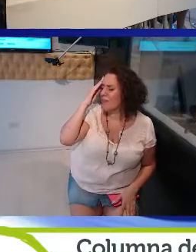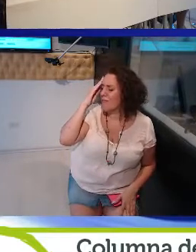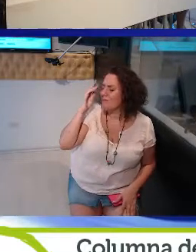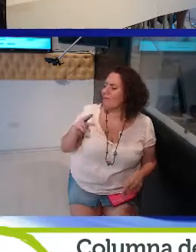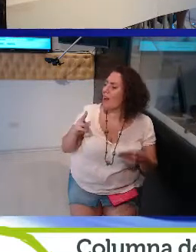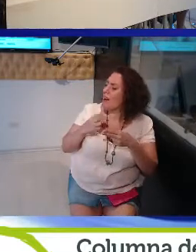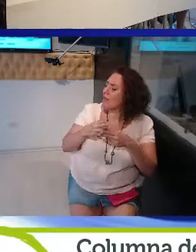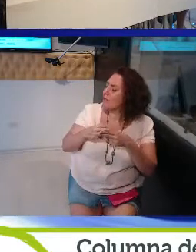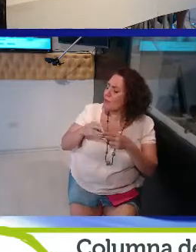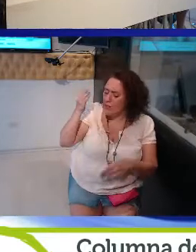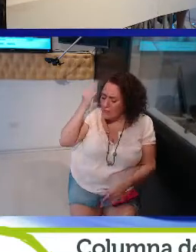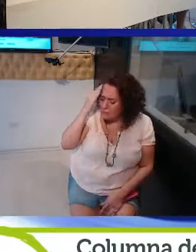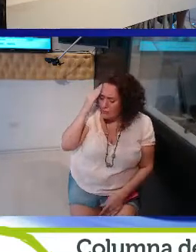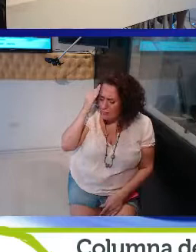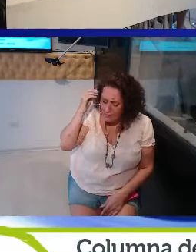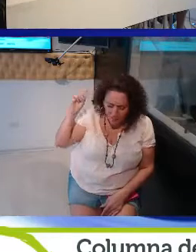¿Quién la actúa? ¿Quién actúa?